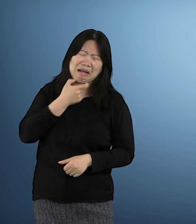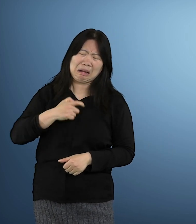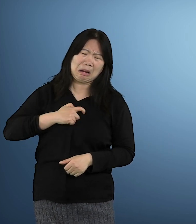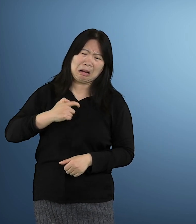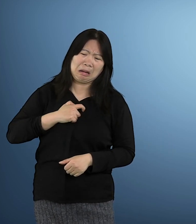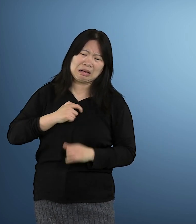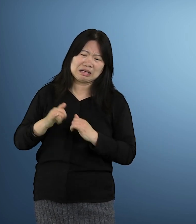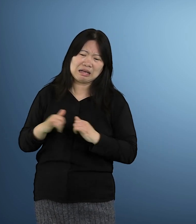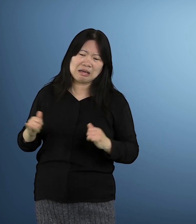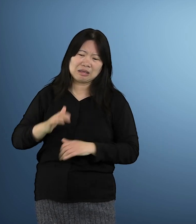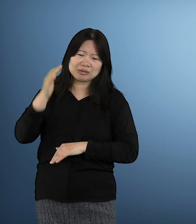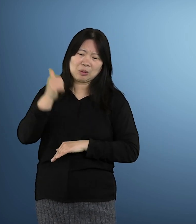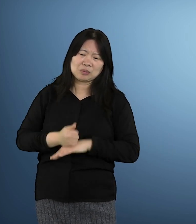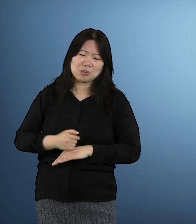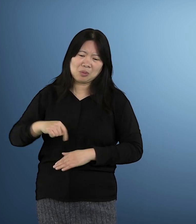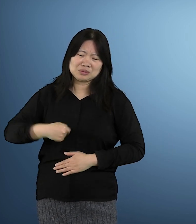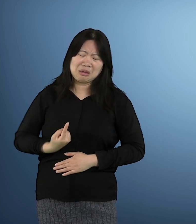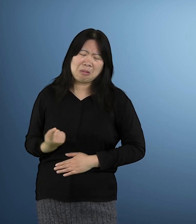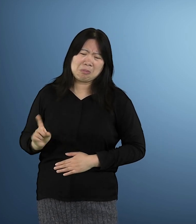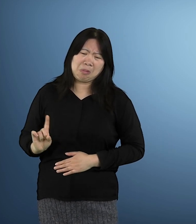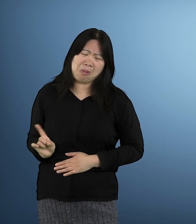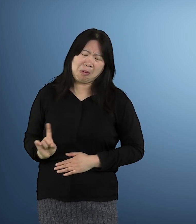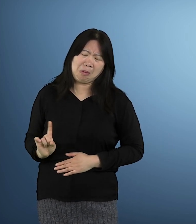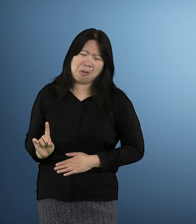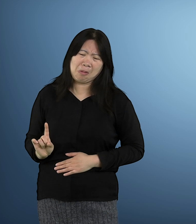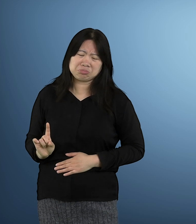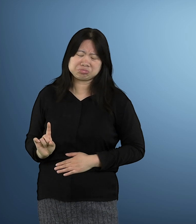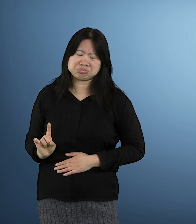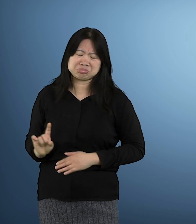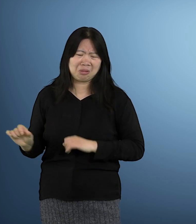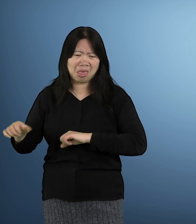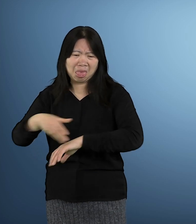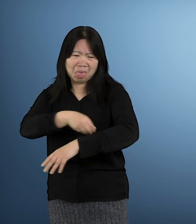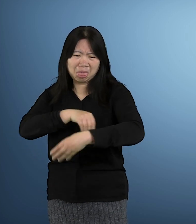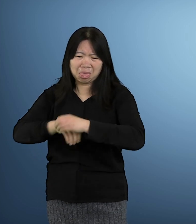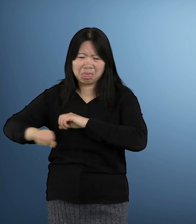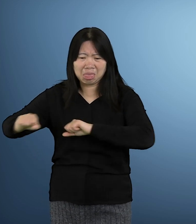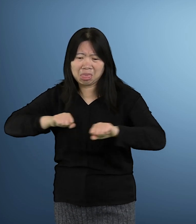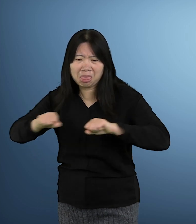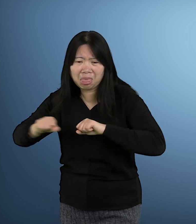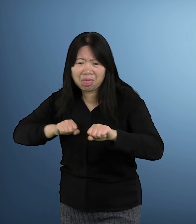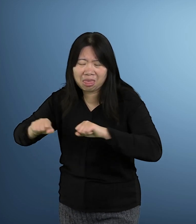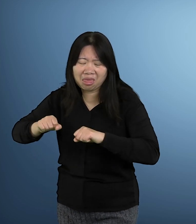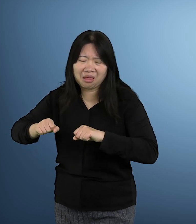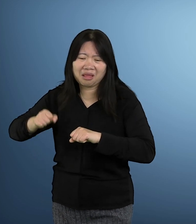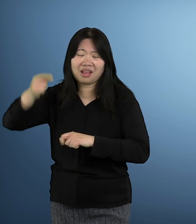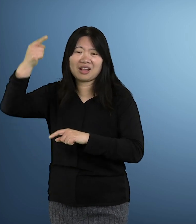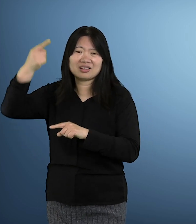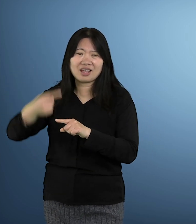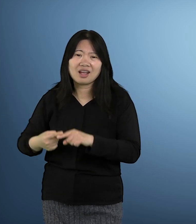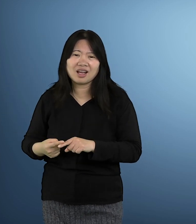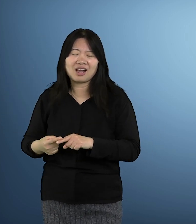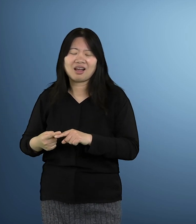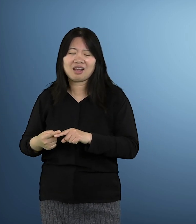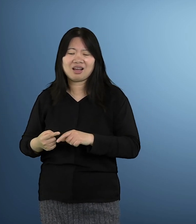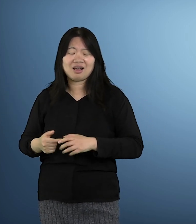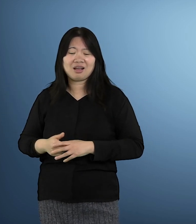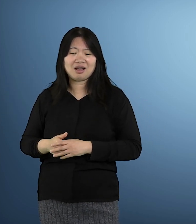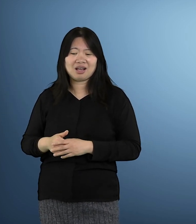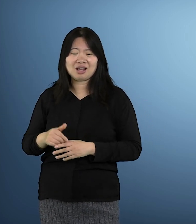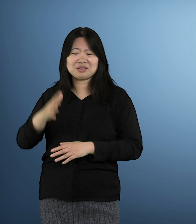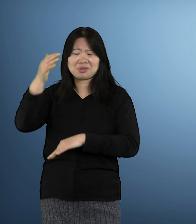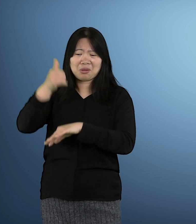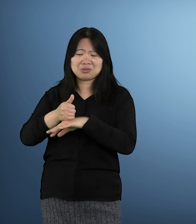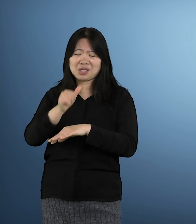저 사람 결국 혼자 다 하는 것처럼 들고 뛰고